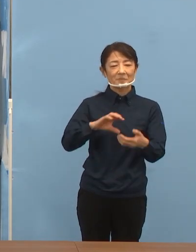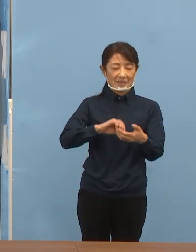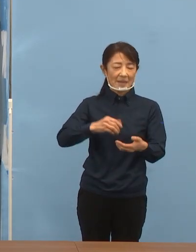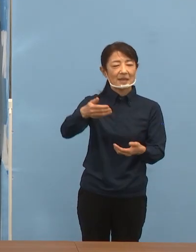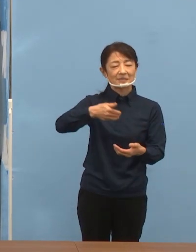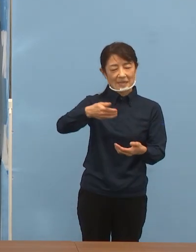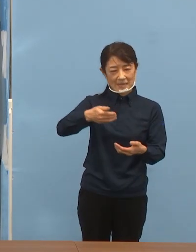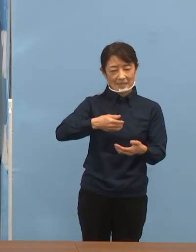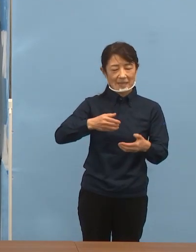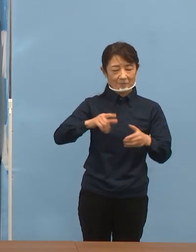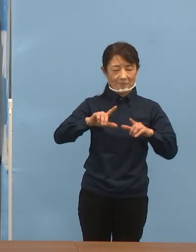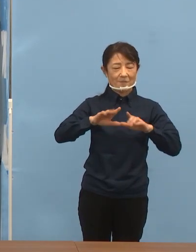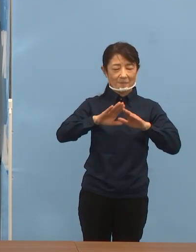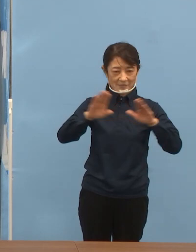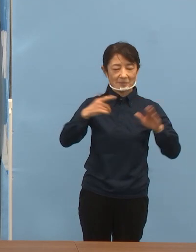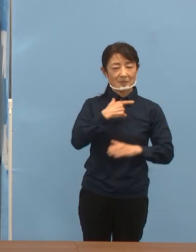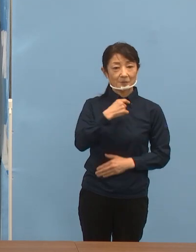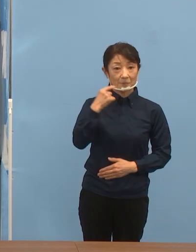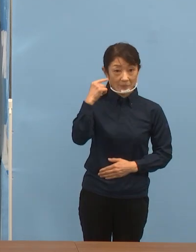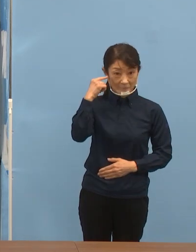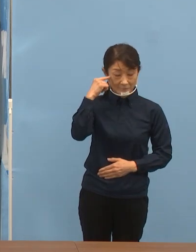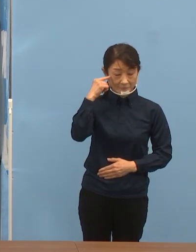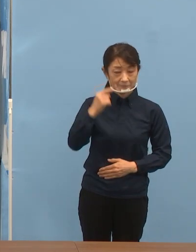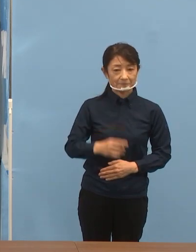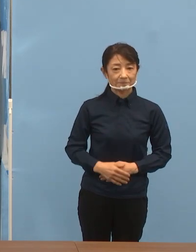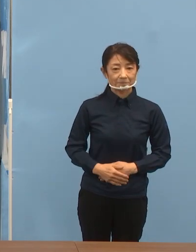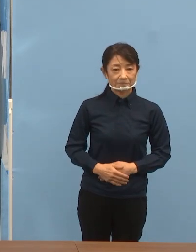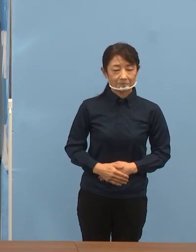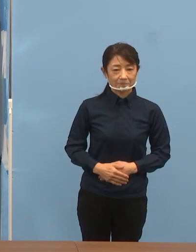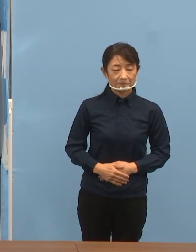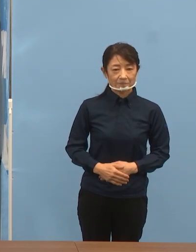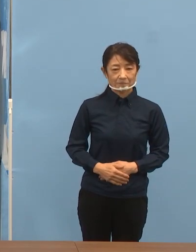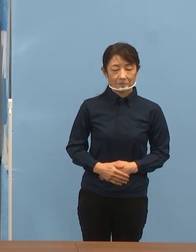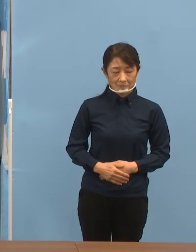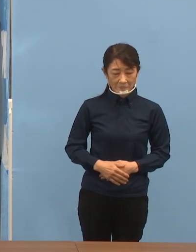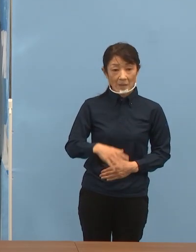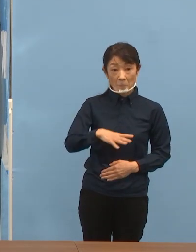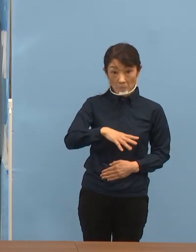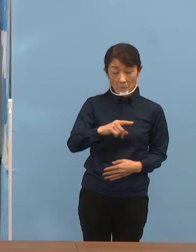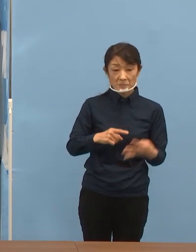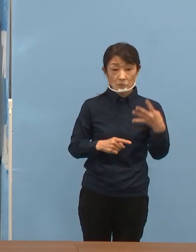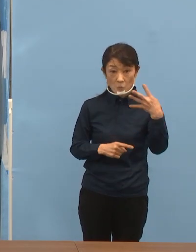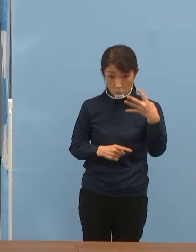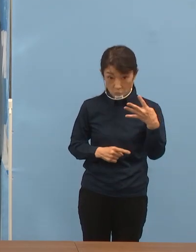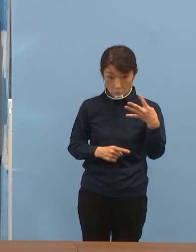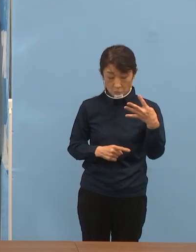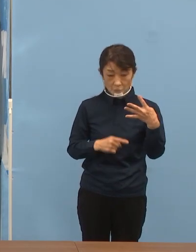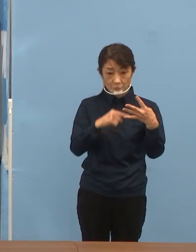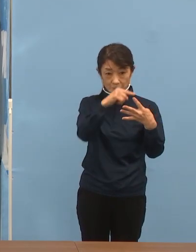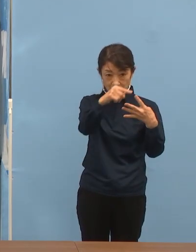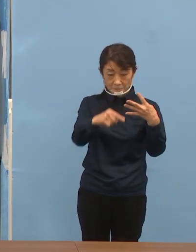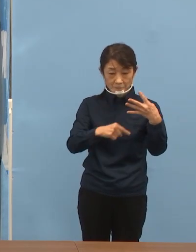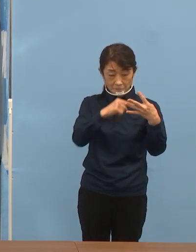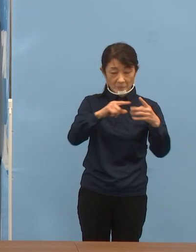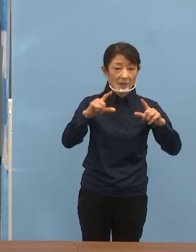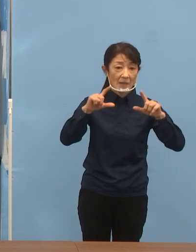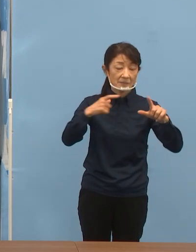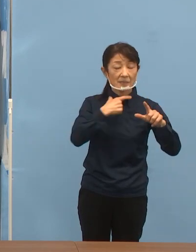を始めさせていただきます。私の方からは冒頭に4つ発言をさせていただきます。まずコ